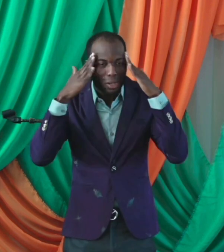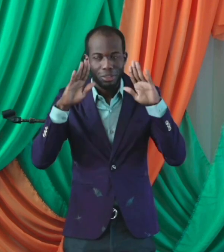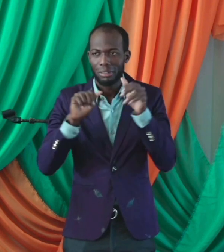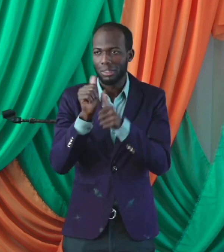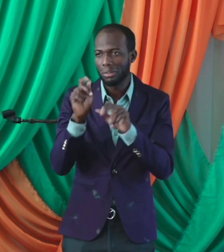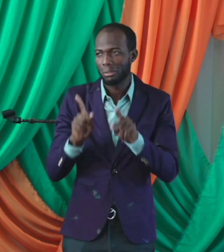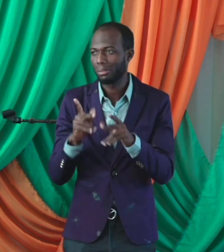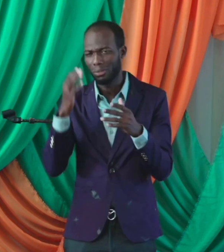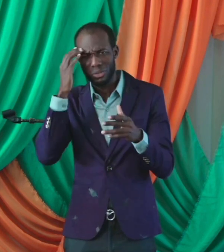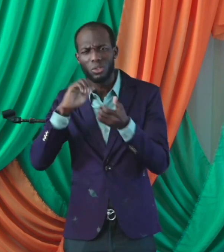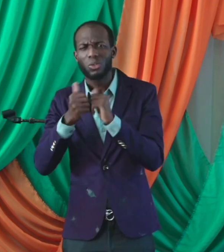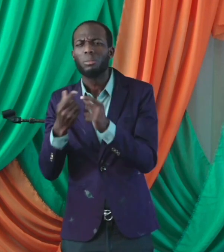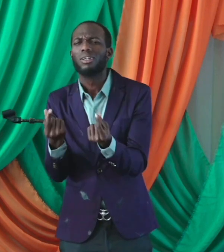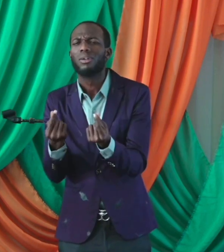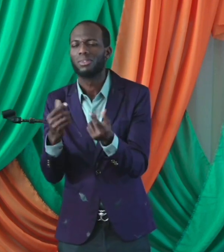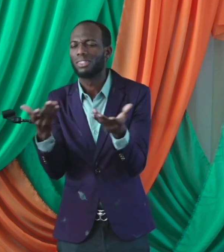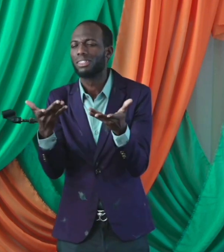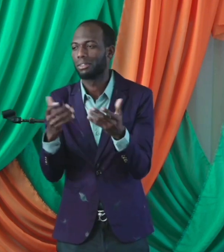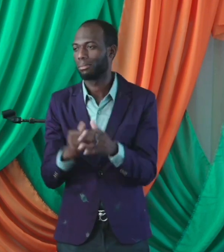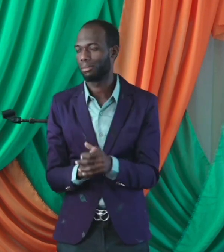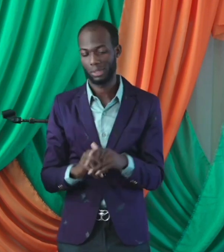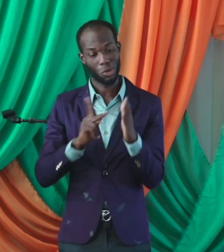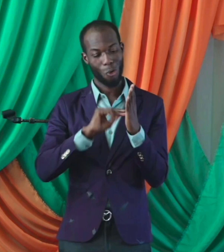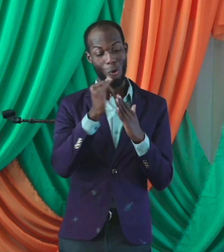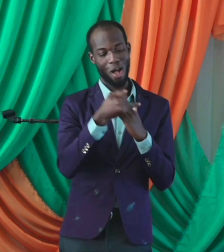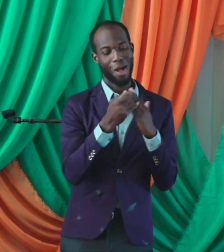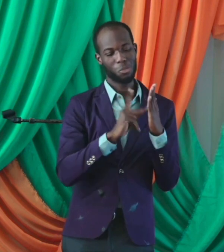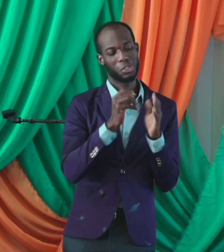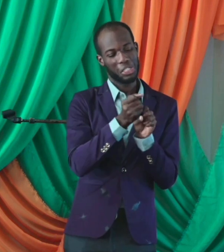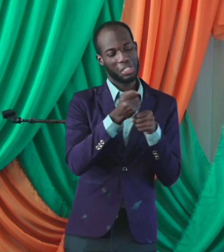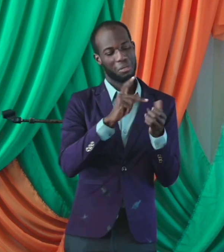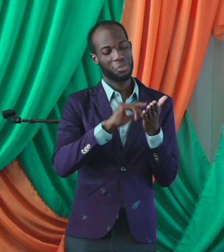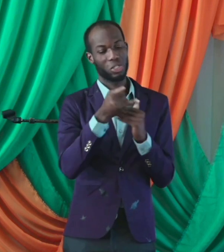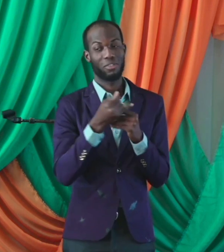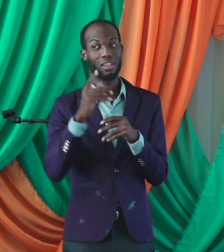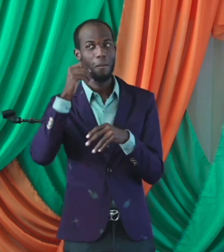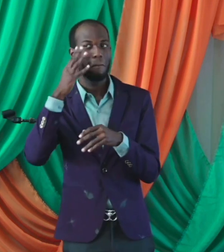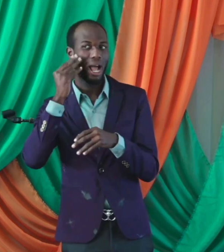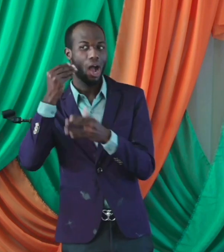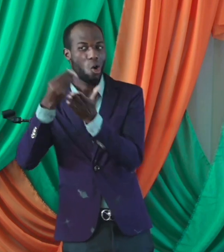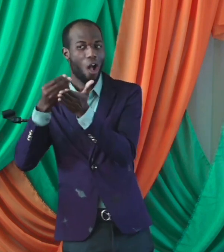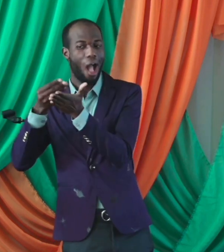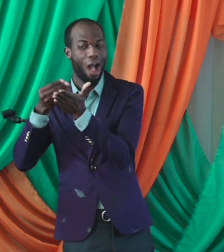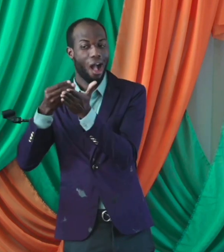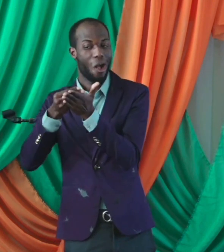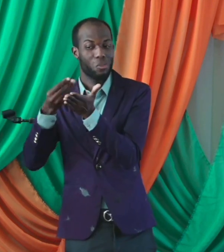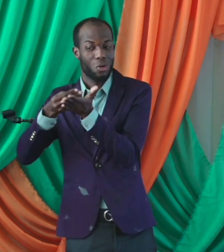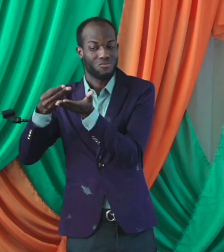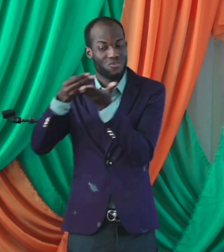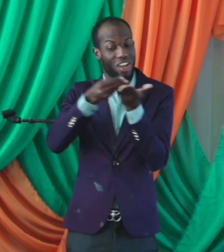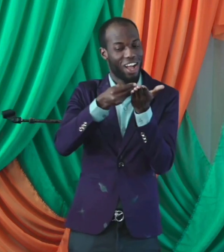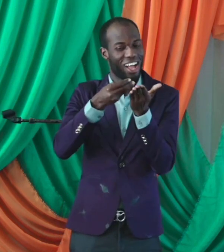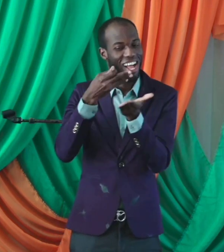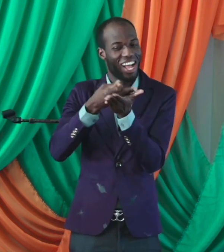fois que je connais quand comment on fait ils font un projet il y a peut-être un bail de fonds étrangers bon un petit chocho un